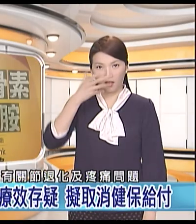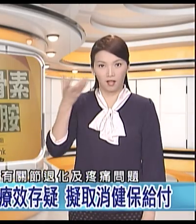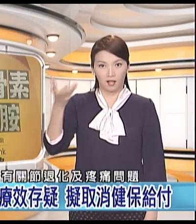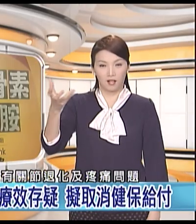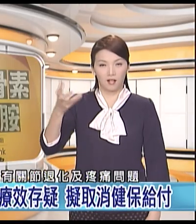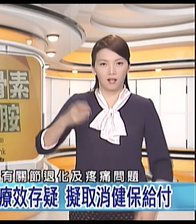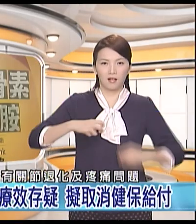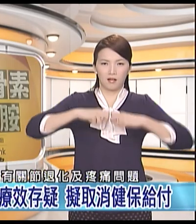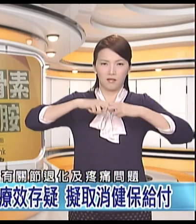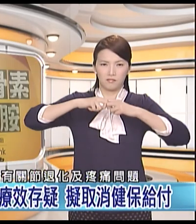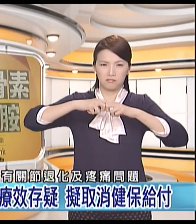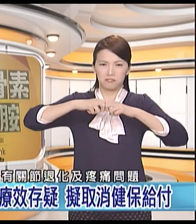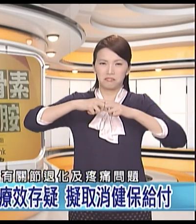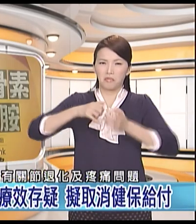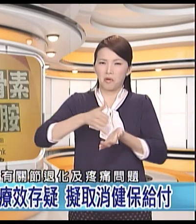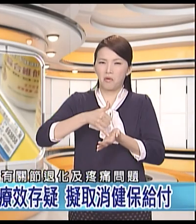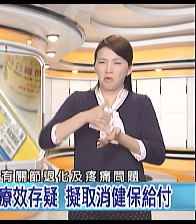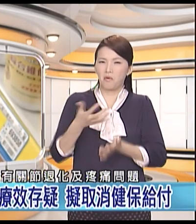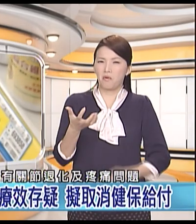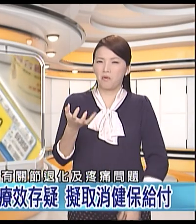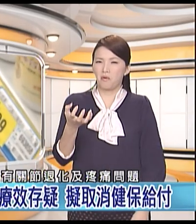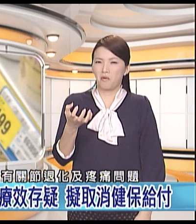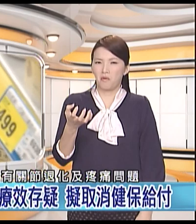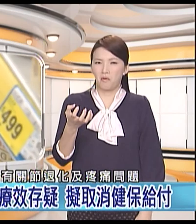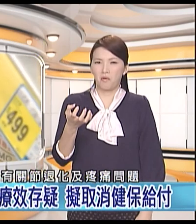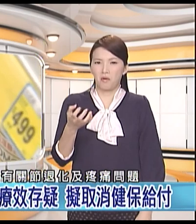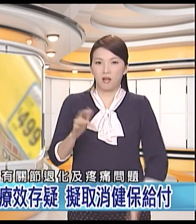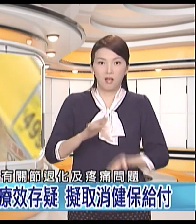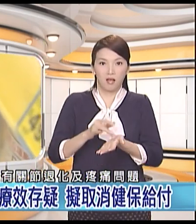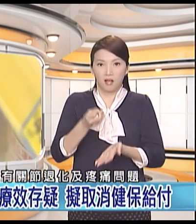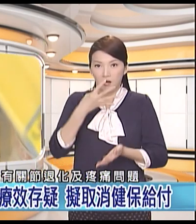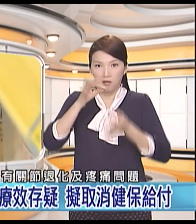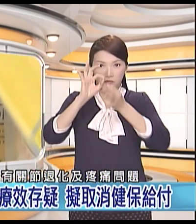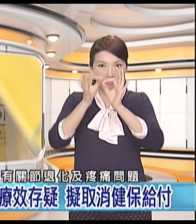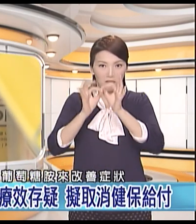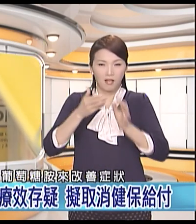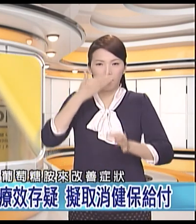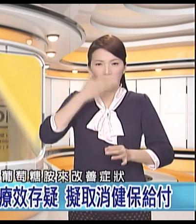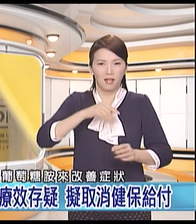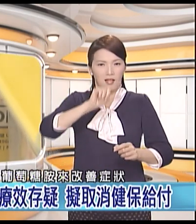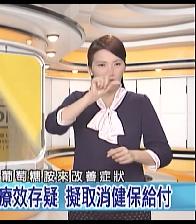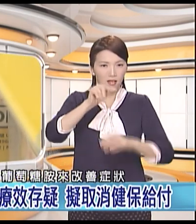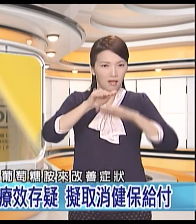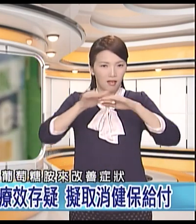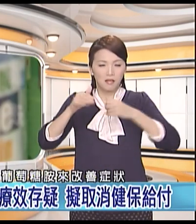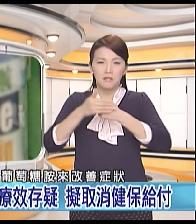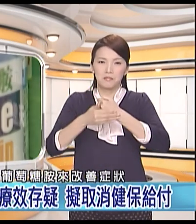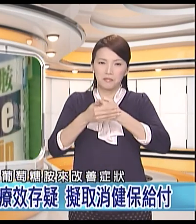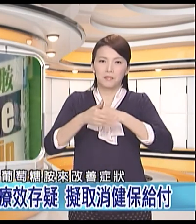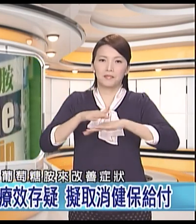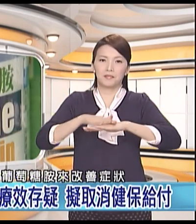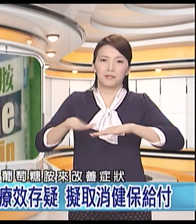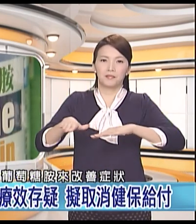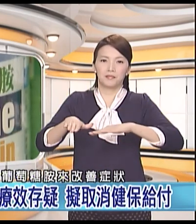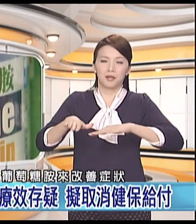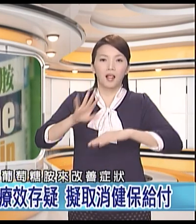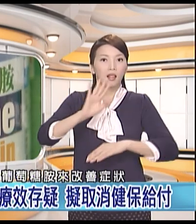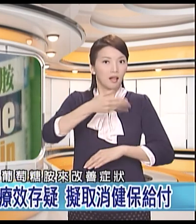人家普遍有关节退化以及疼痛的问题，不少人会吃葡萄糖胺来改善症